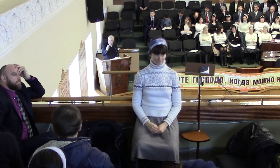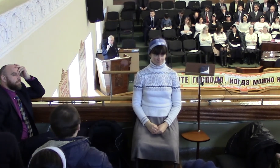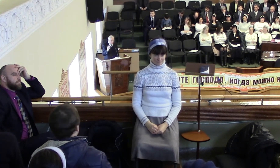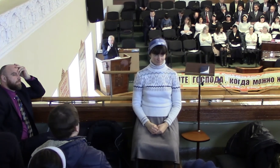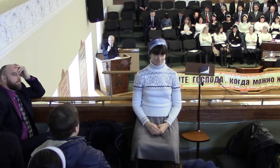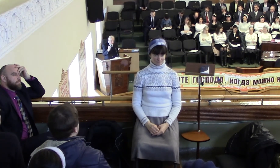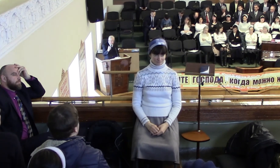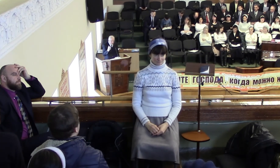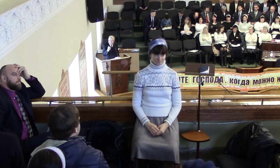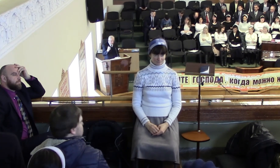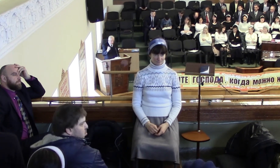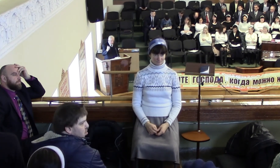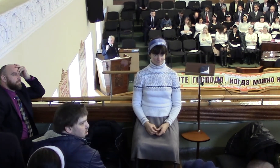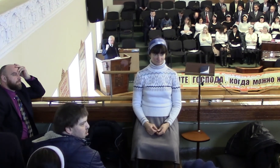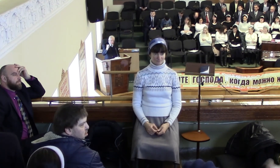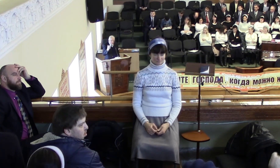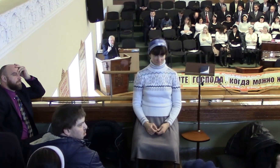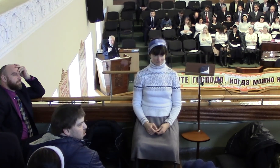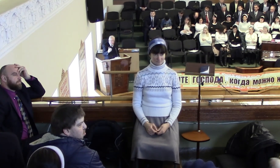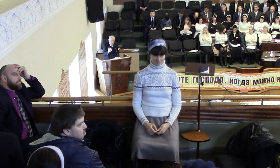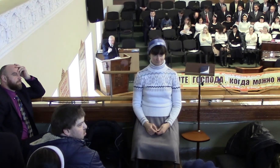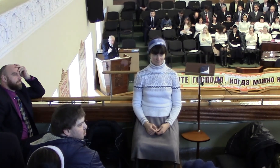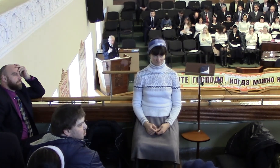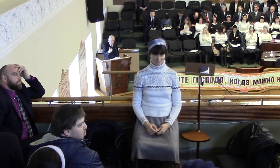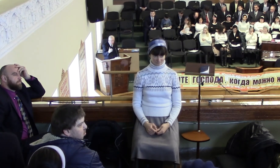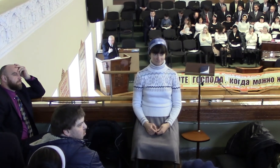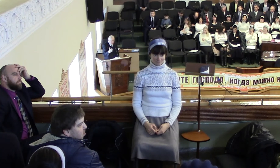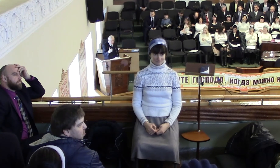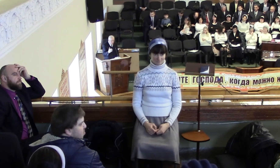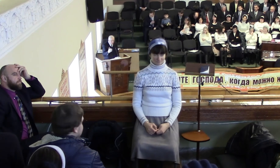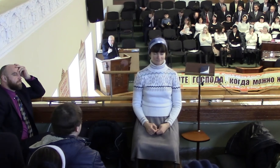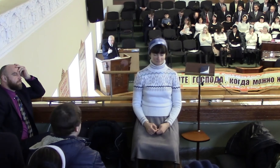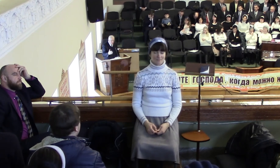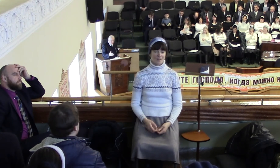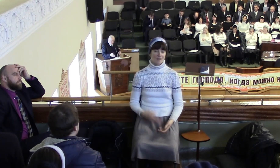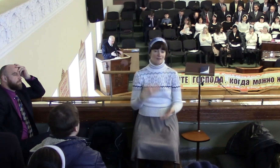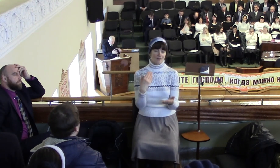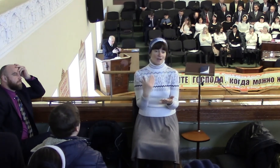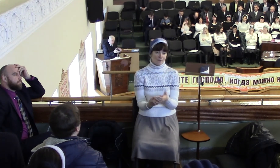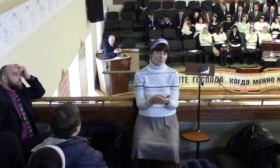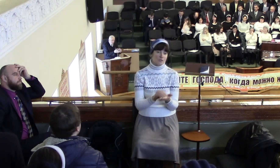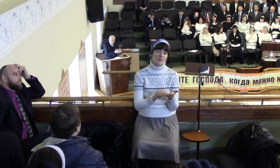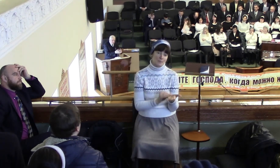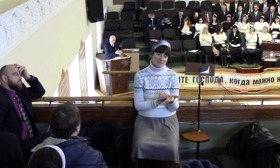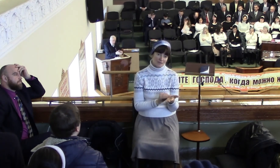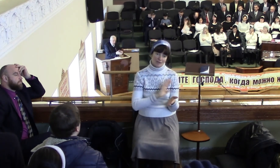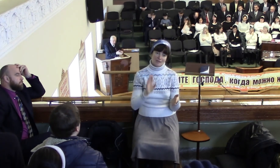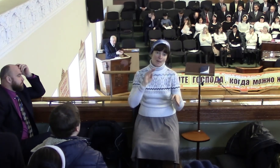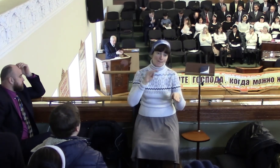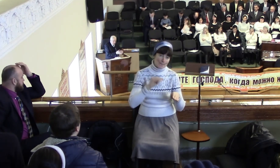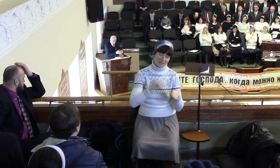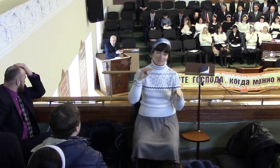А отделитесь, а не прикасайтесь к нечистому. Друзья дорогие, а мы приходим в